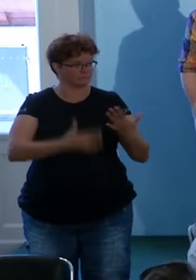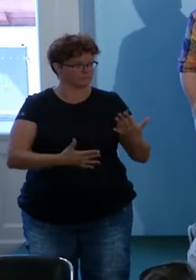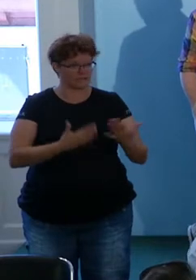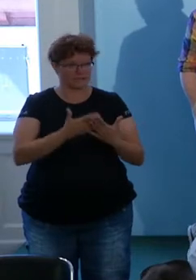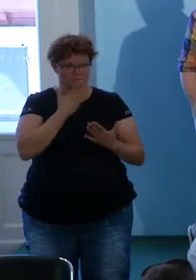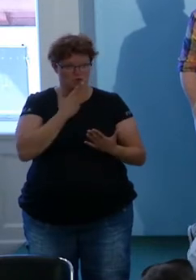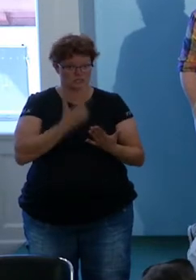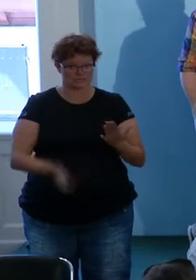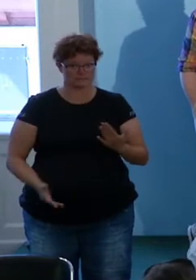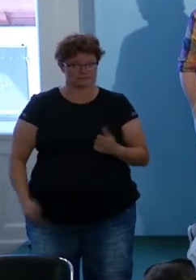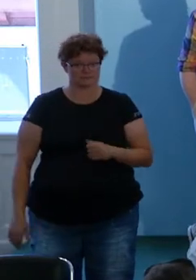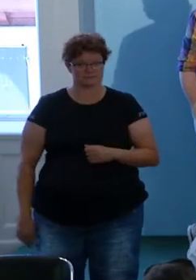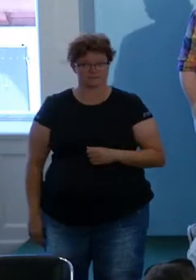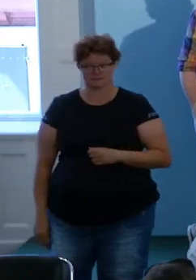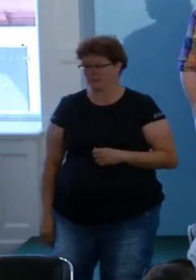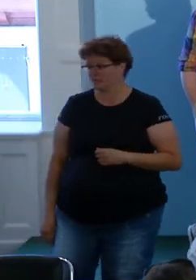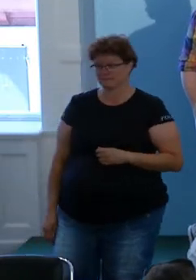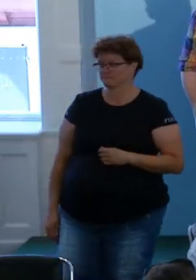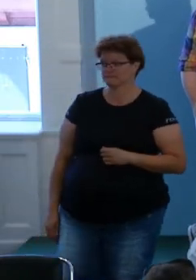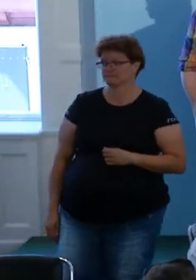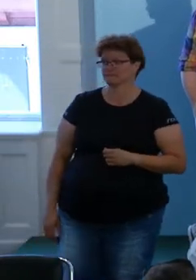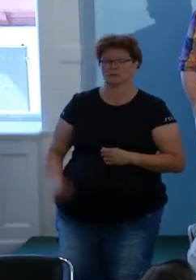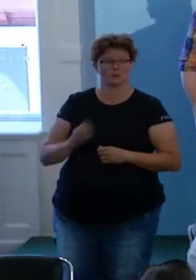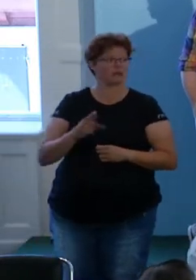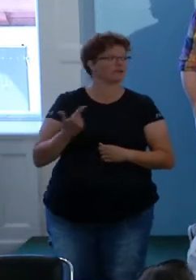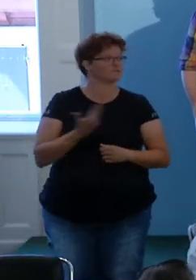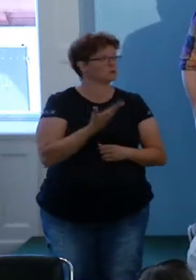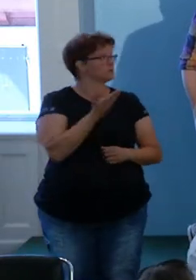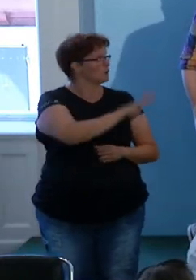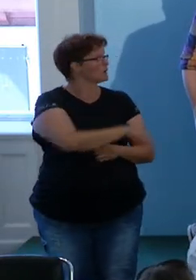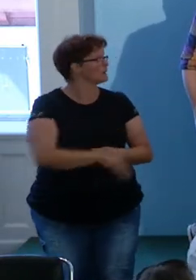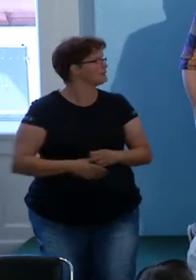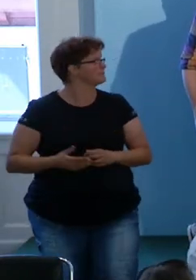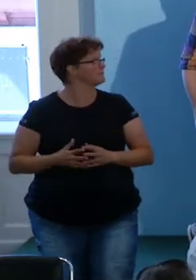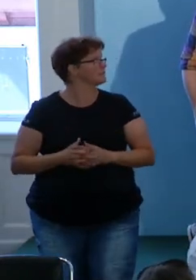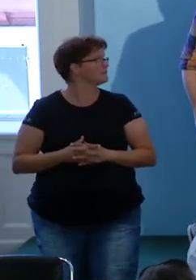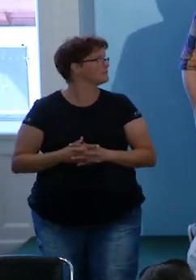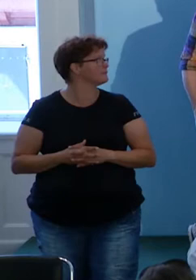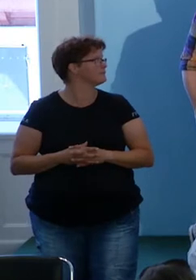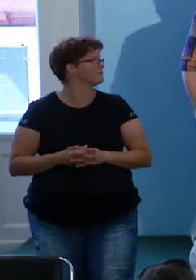fara. Nej, då får du tillbaka den. Utmärkt.